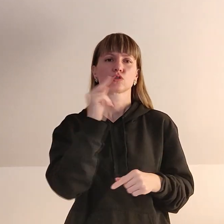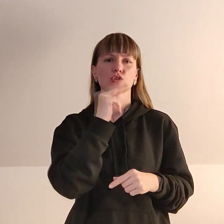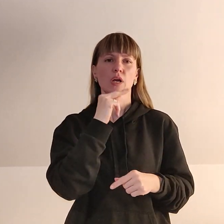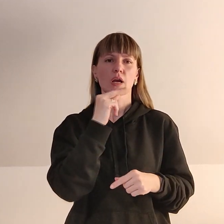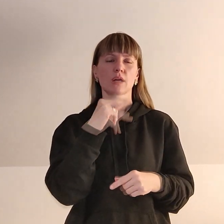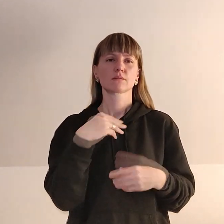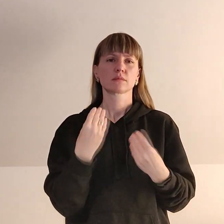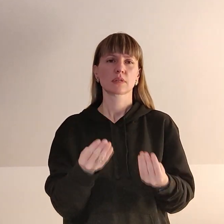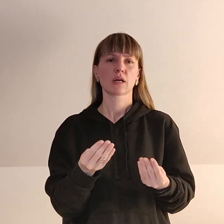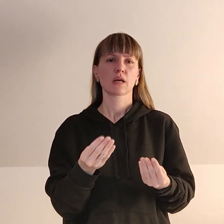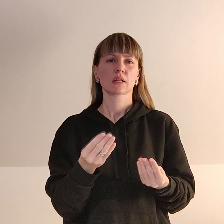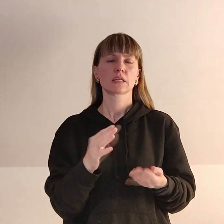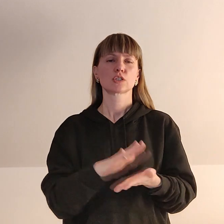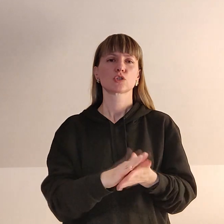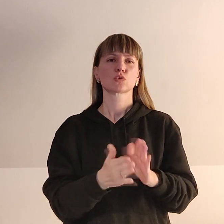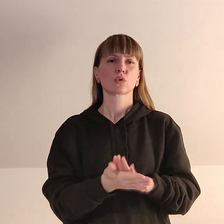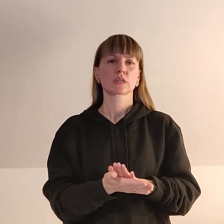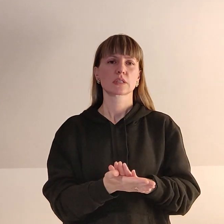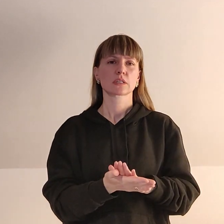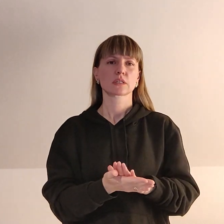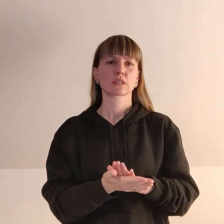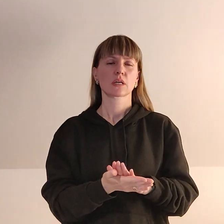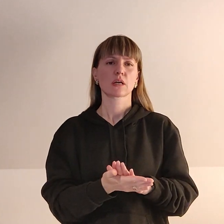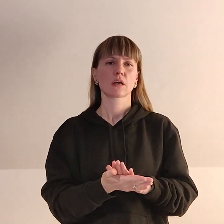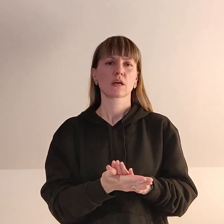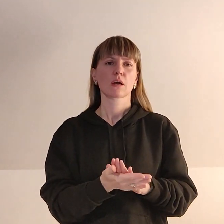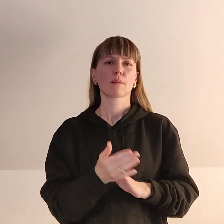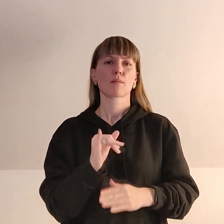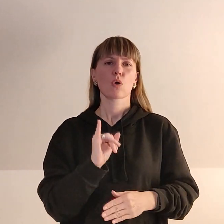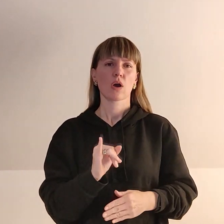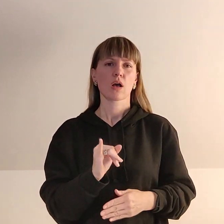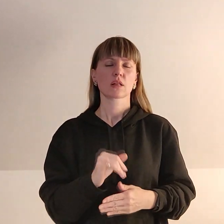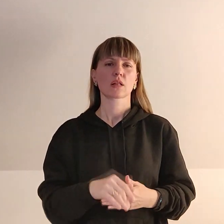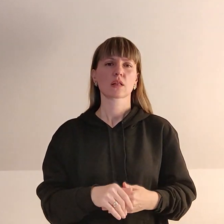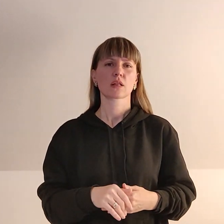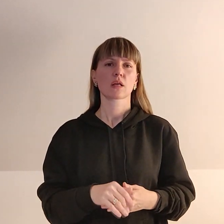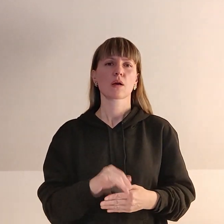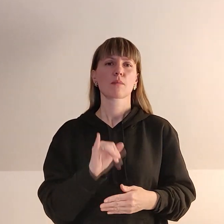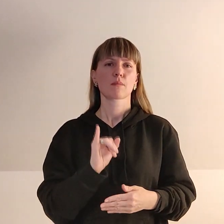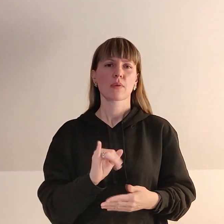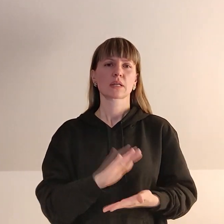напоїли. Ситуація, звісно, погана. Погана ситуація.